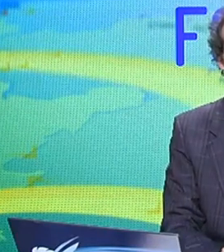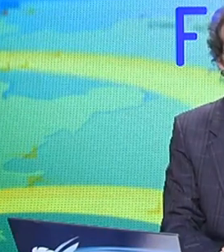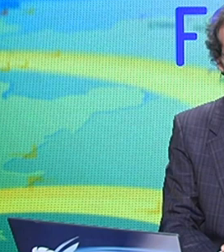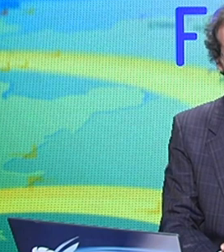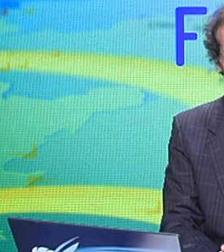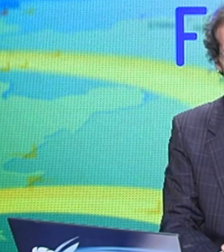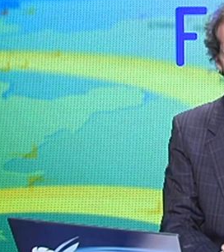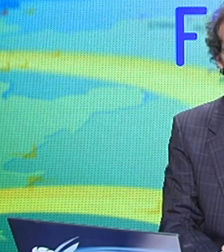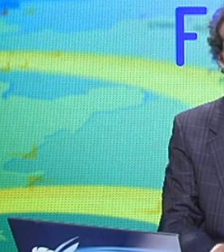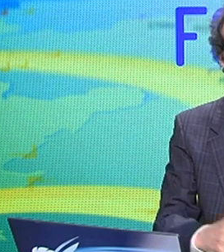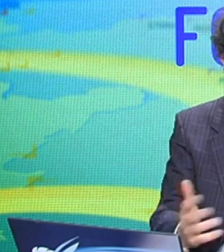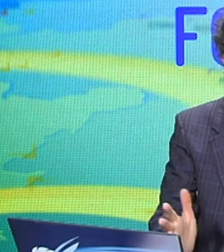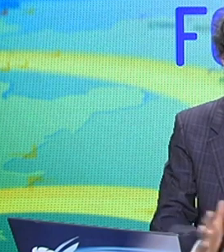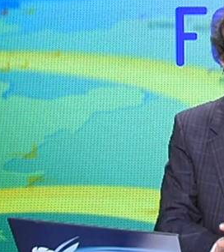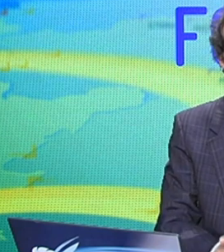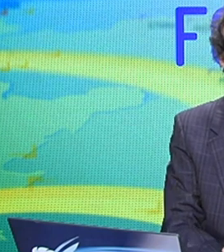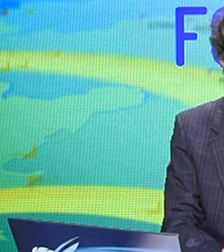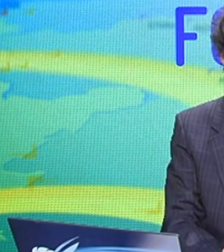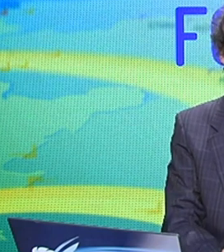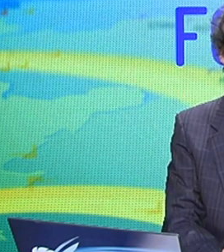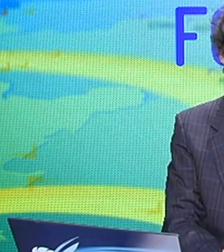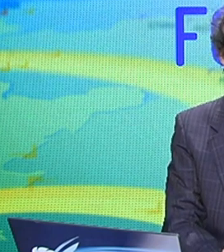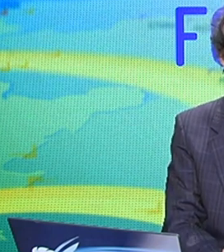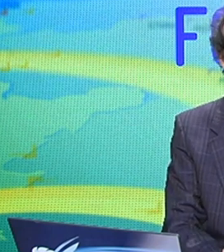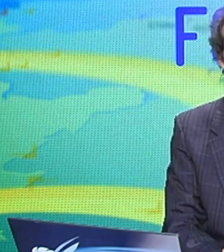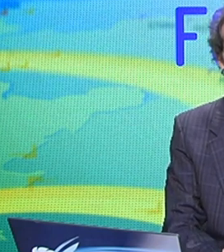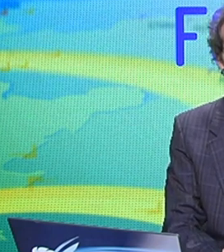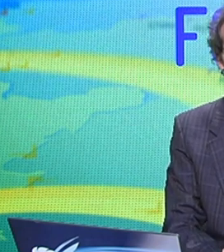rosario alla ginnastica, fino ad arrivare insomma alle nostre fasce